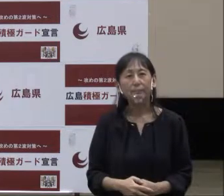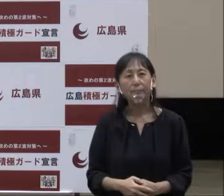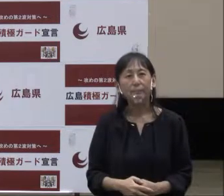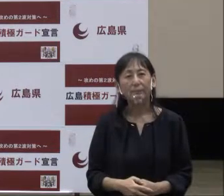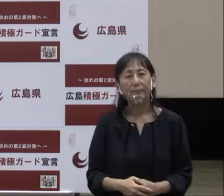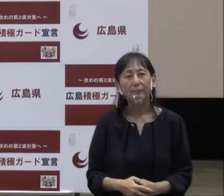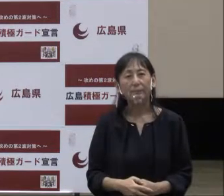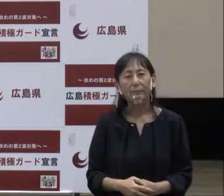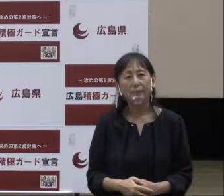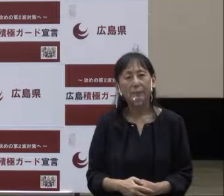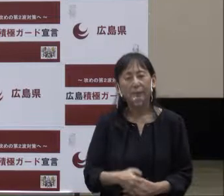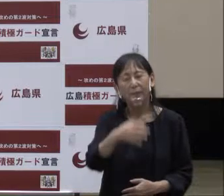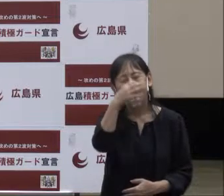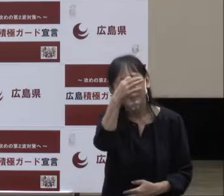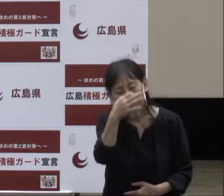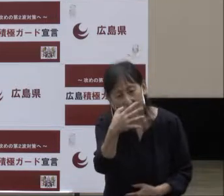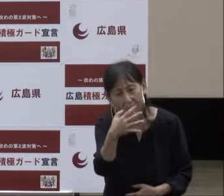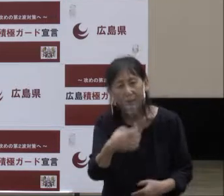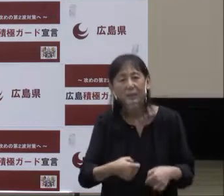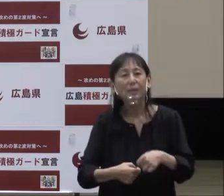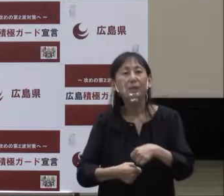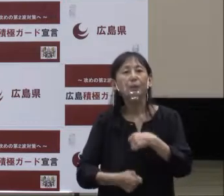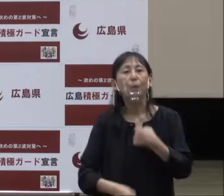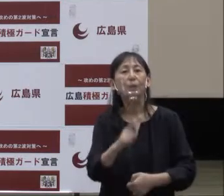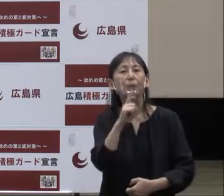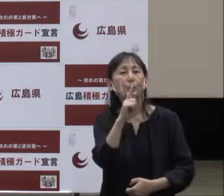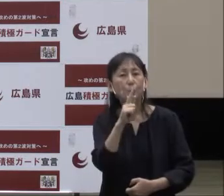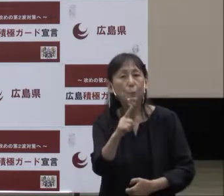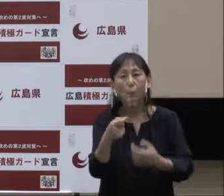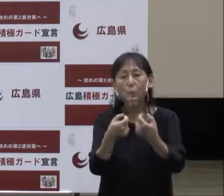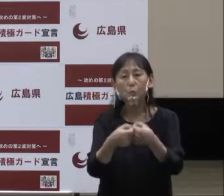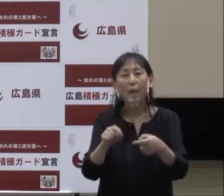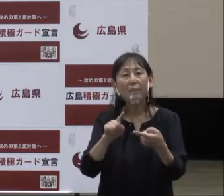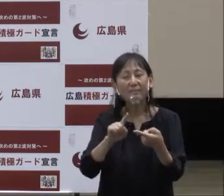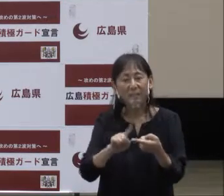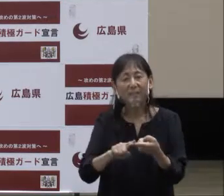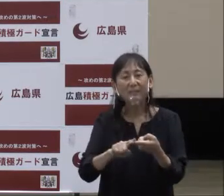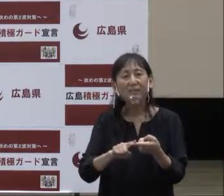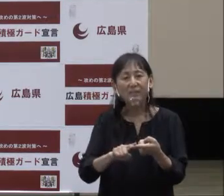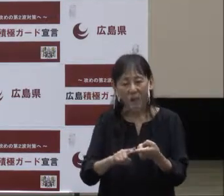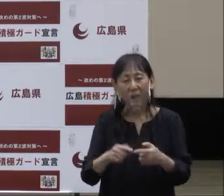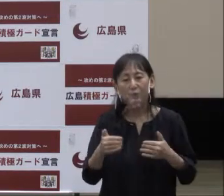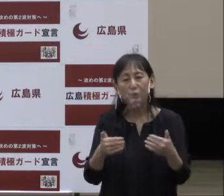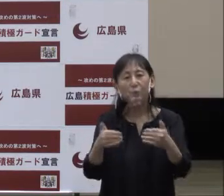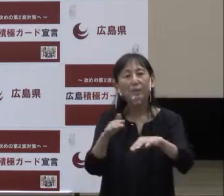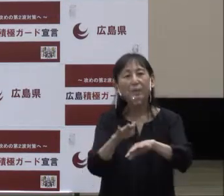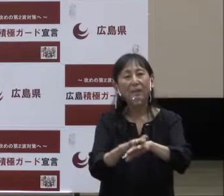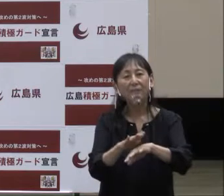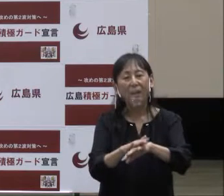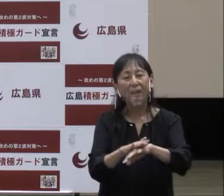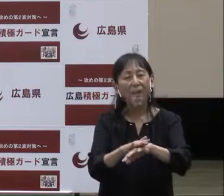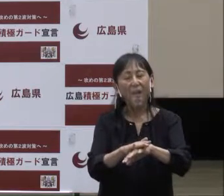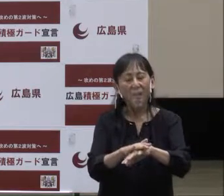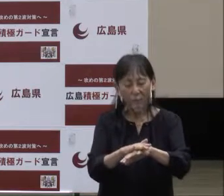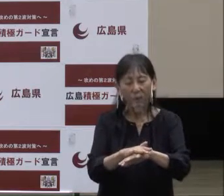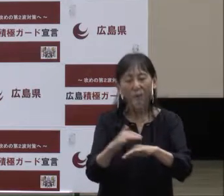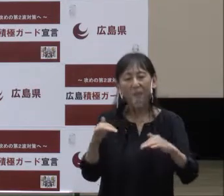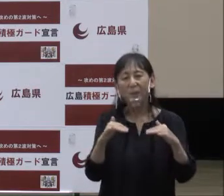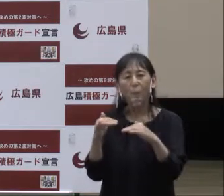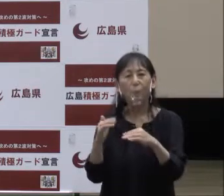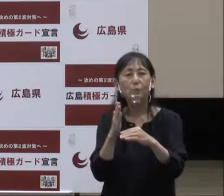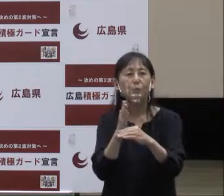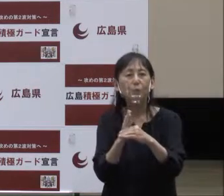だすいません、正直ですね、その具体的な検討の進め方というのを議論しているところです。まあ、したがって具